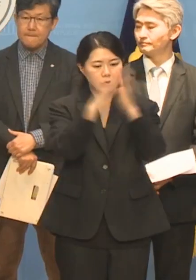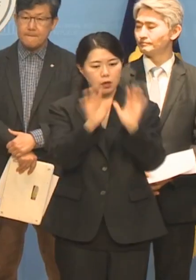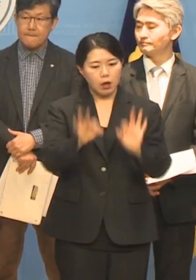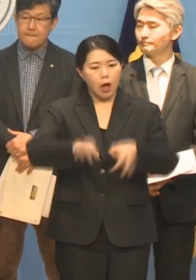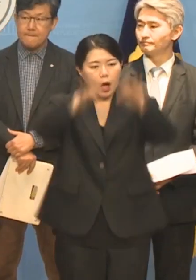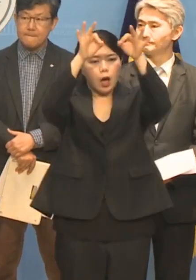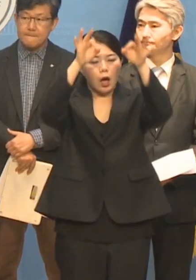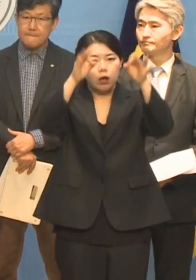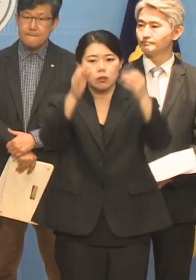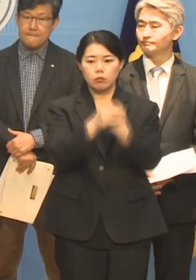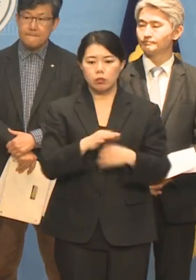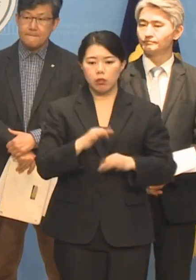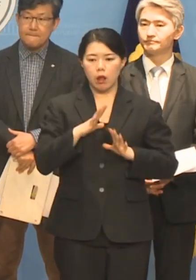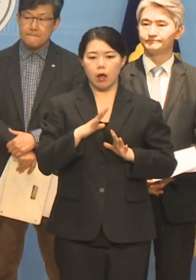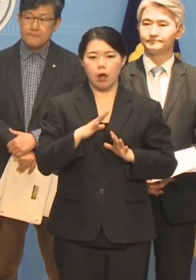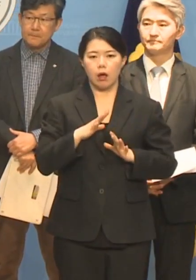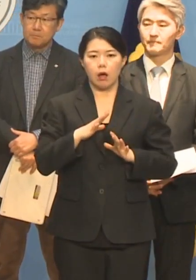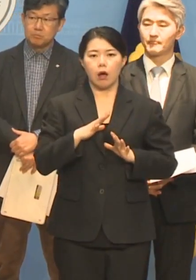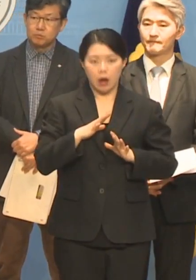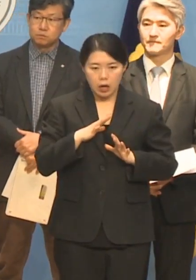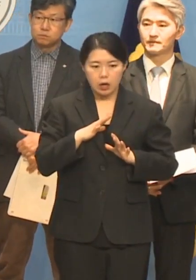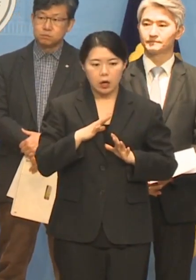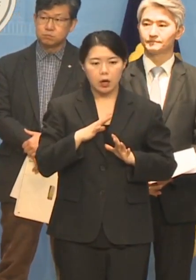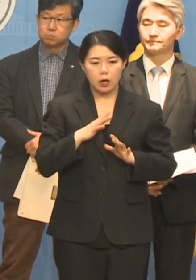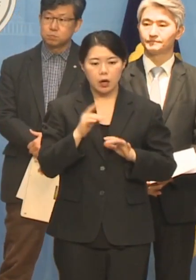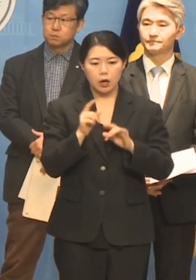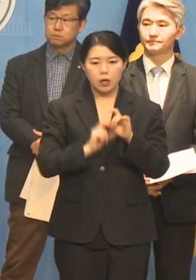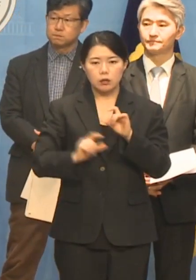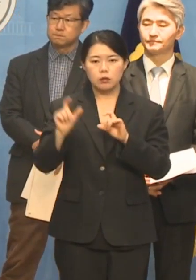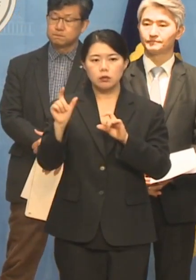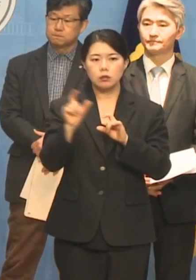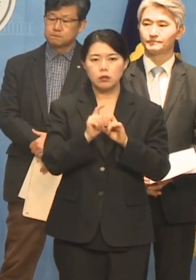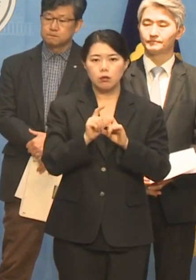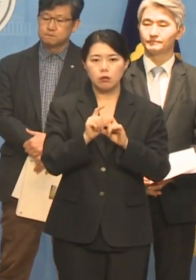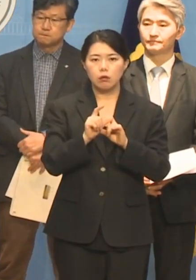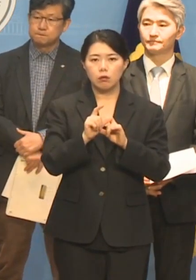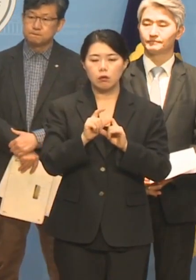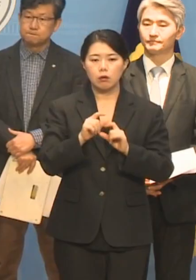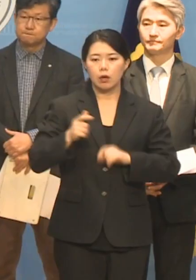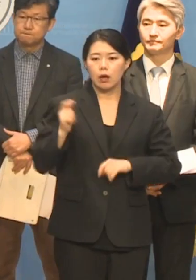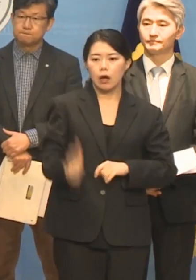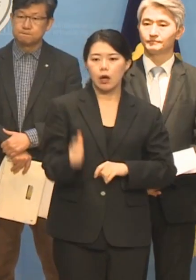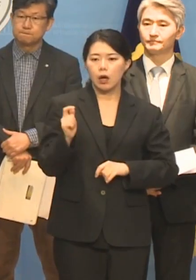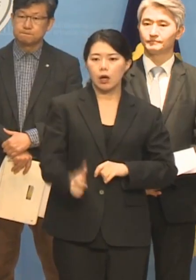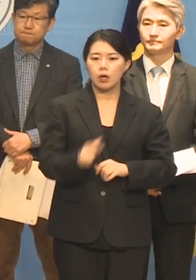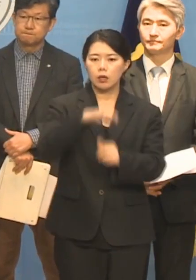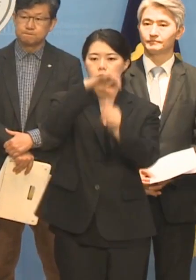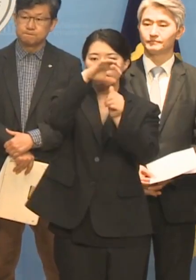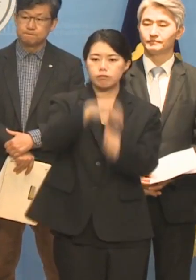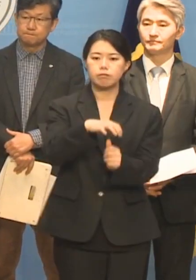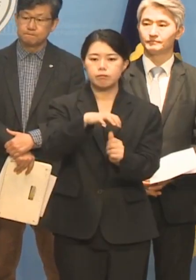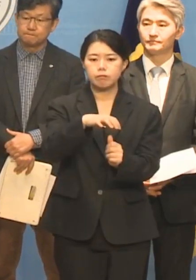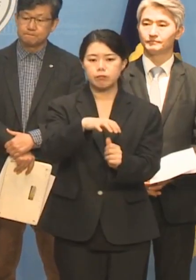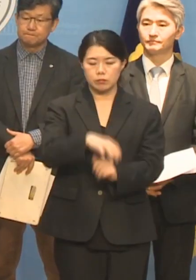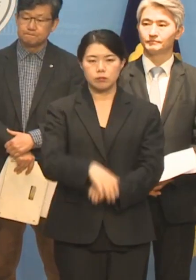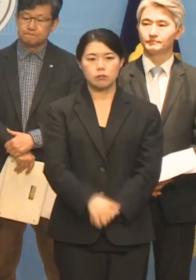놀라 오히려 시장 예상보다 더 강도 높은 규제를 시행한